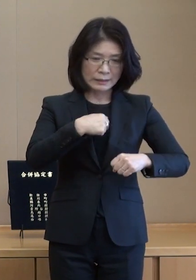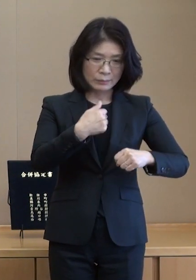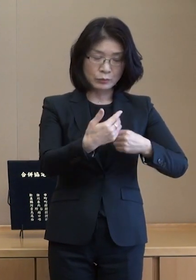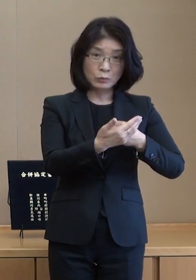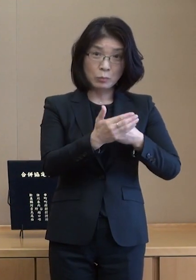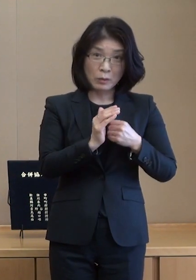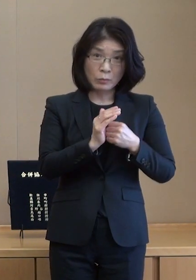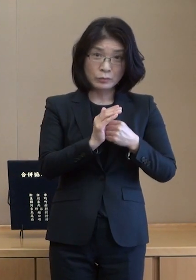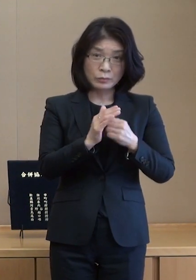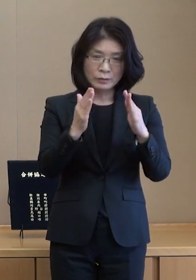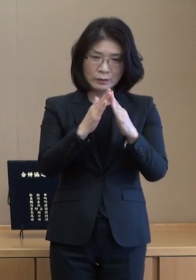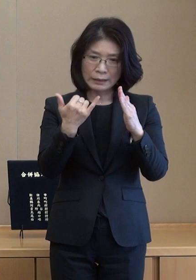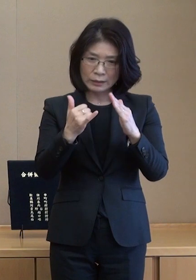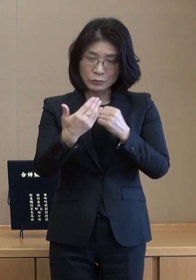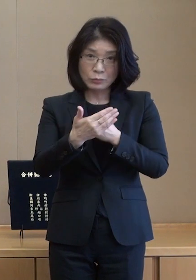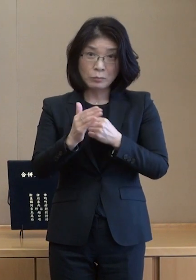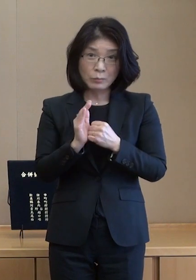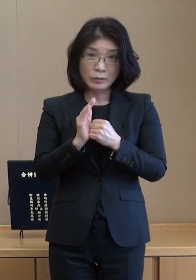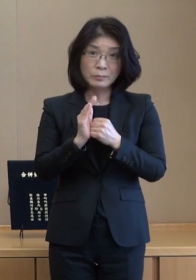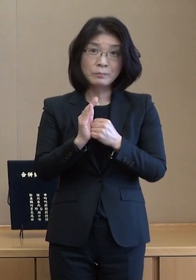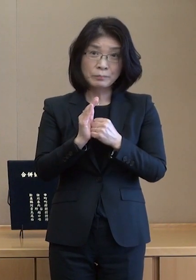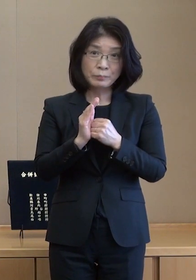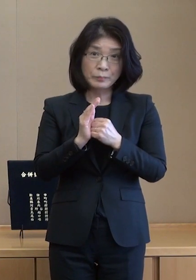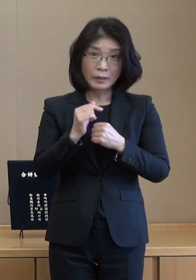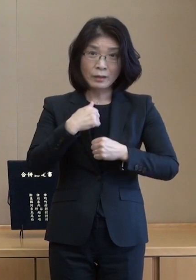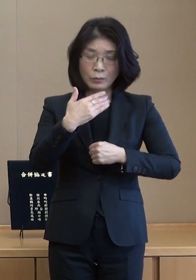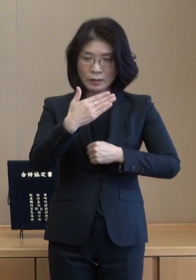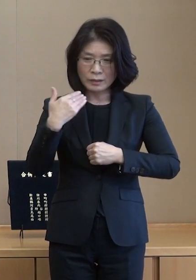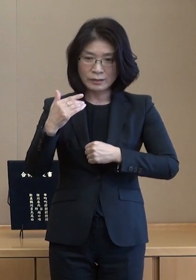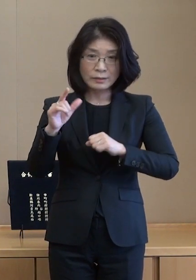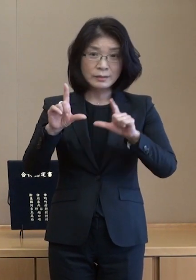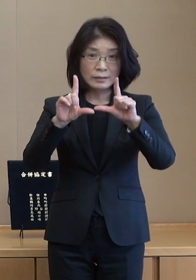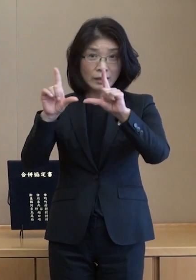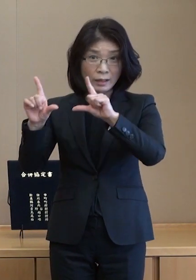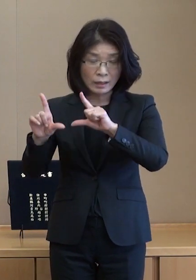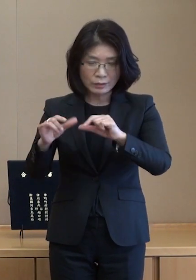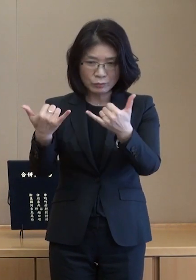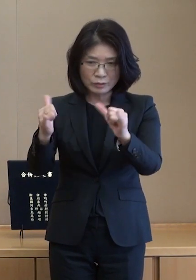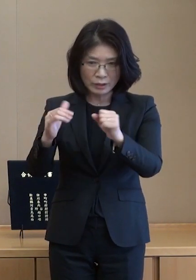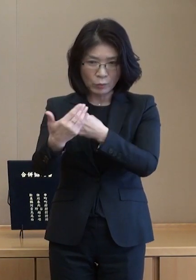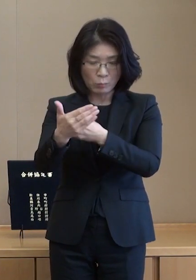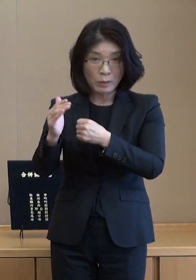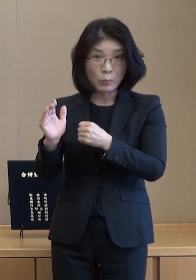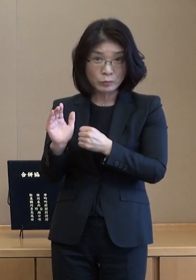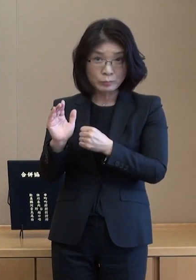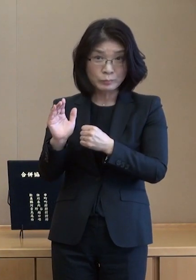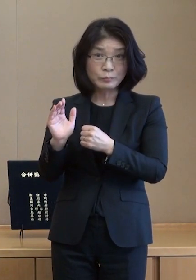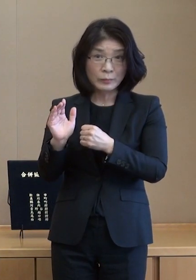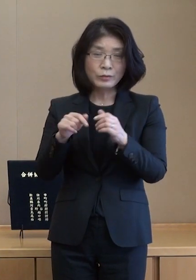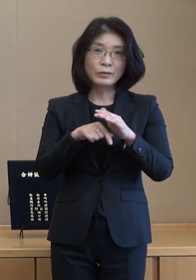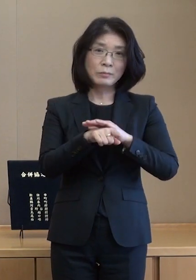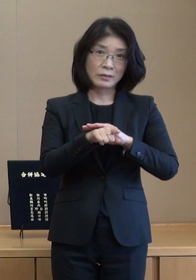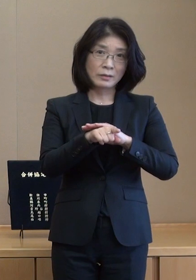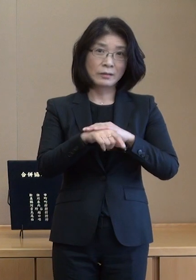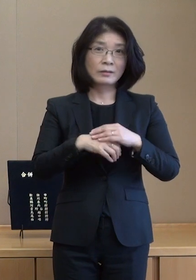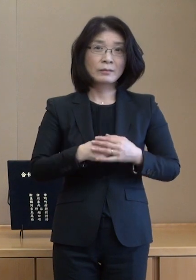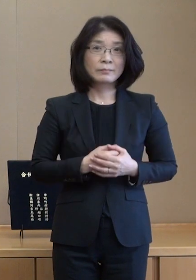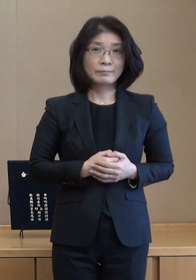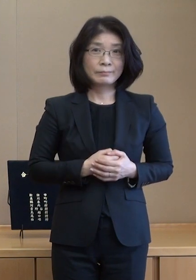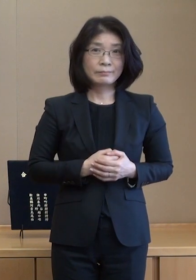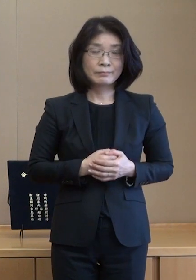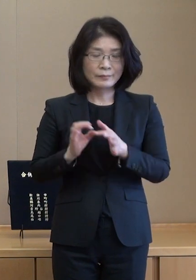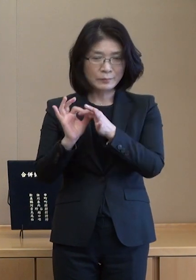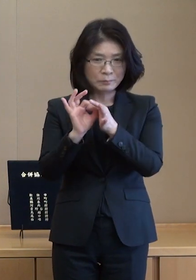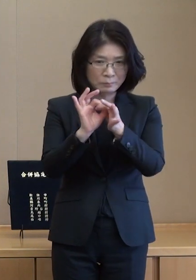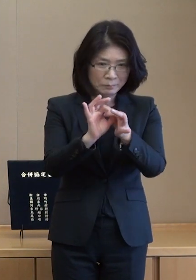守り家族を守りそしてわたしたちが生活する社会を守ることにつながります